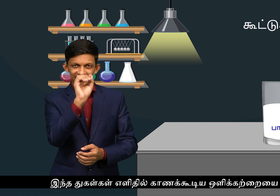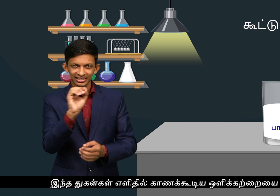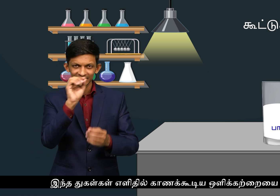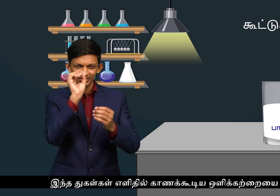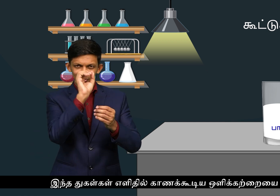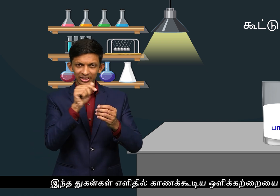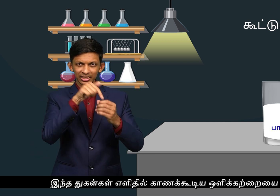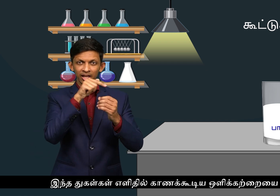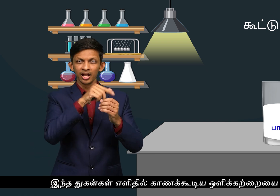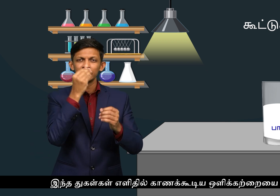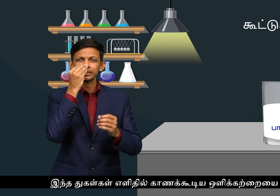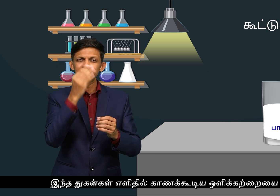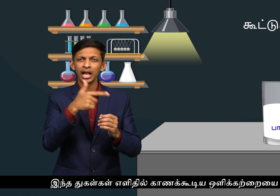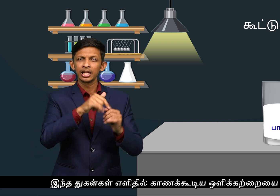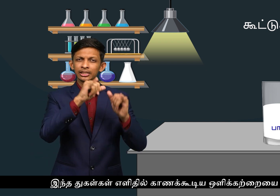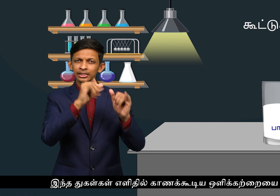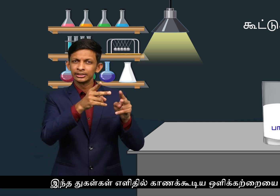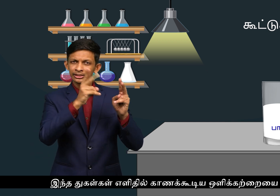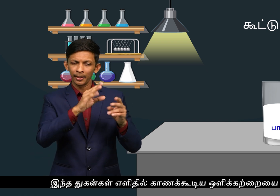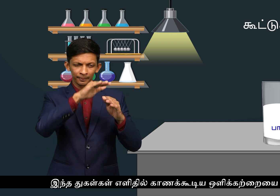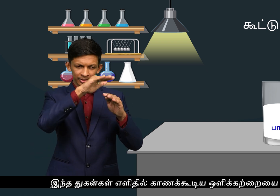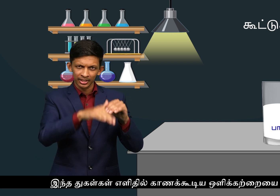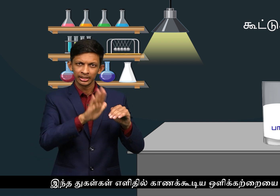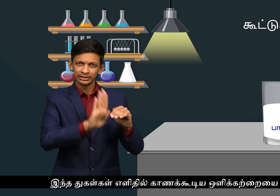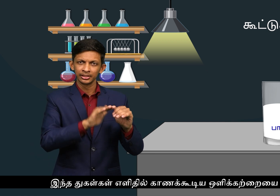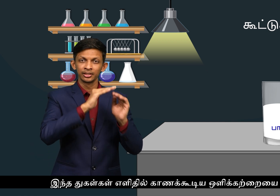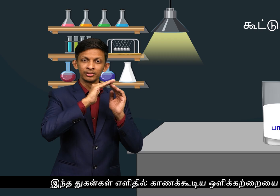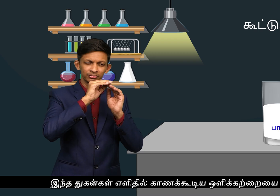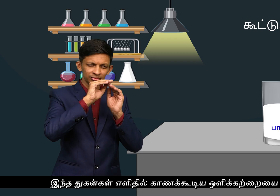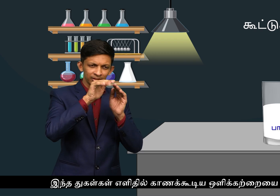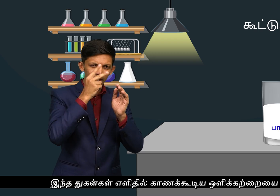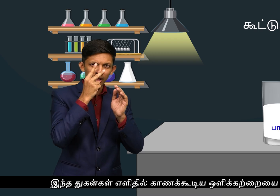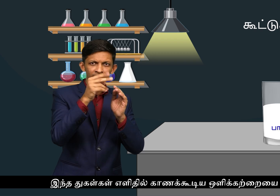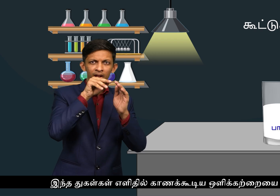இந்த துகள்கள் எளிதில் காணக்கூடிய ஒளிக்கற்றையை சிதறடிக்கும்.